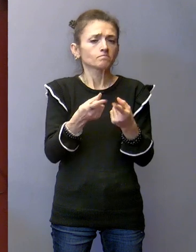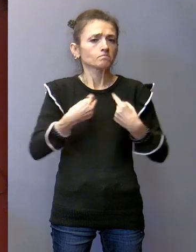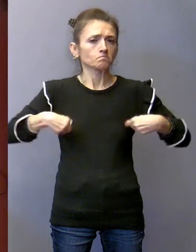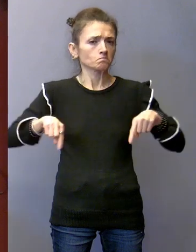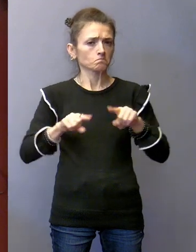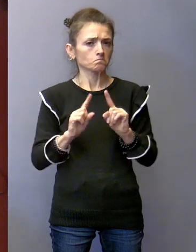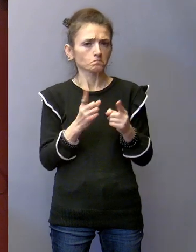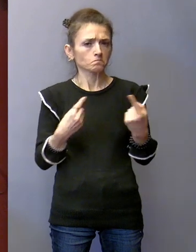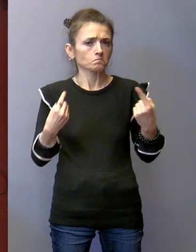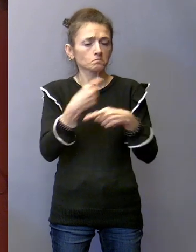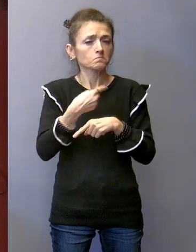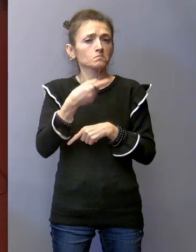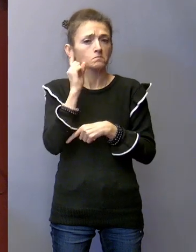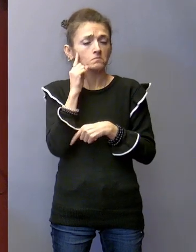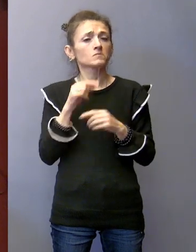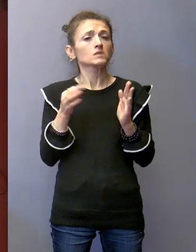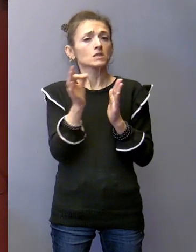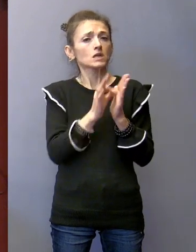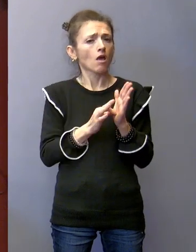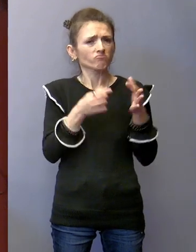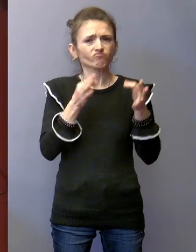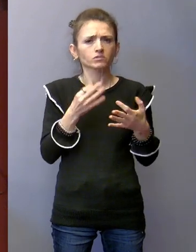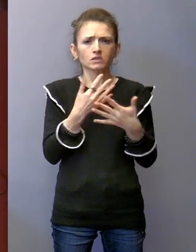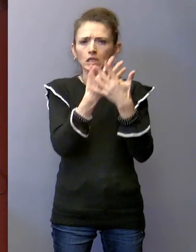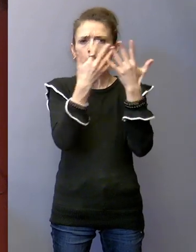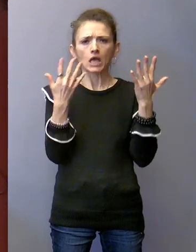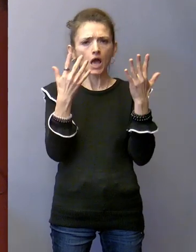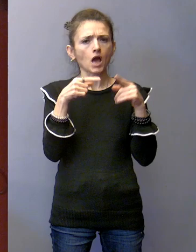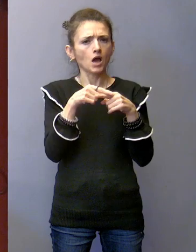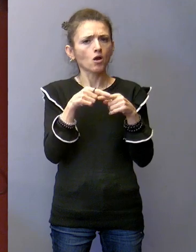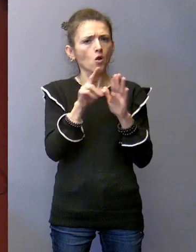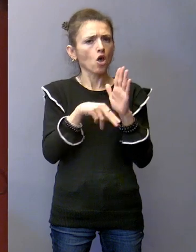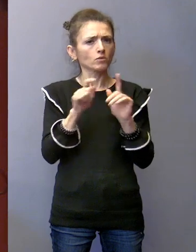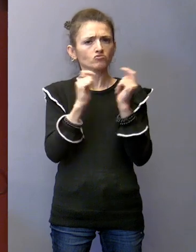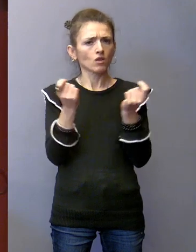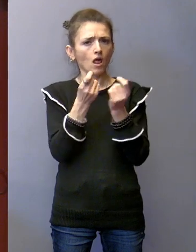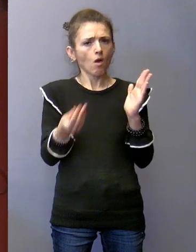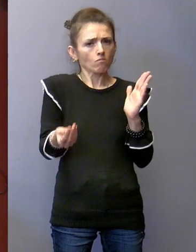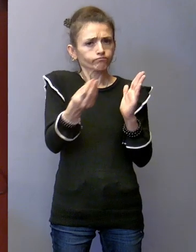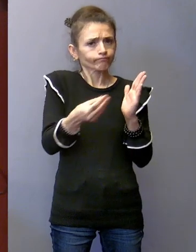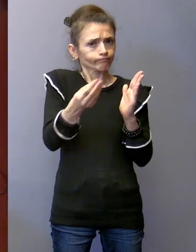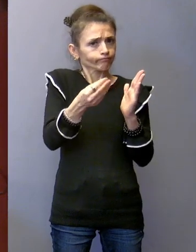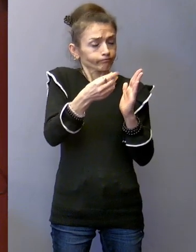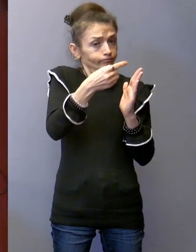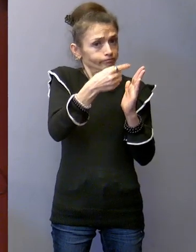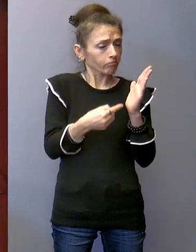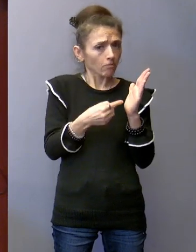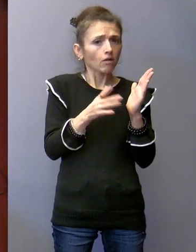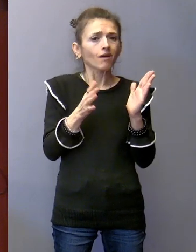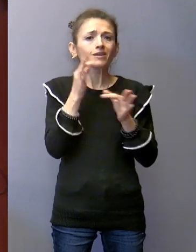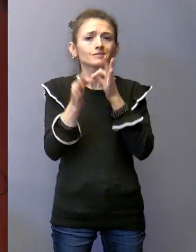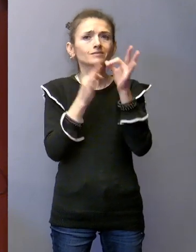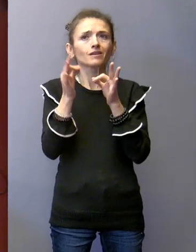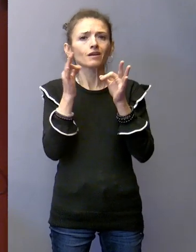capire tutti se inseriamo delle regole certe chiare nell'ambito delle norme Generali chiaramente non c'è più margine